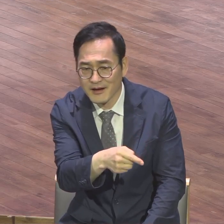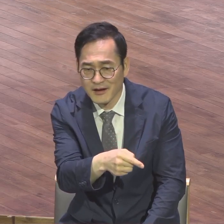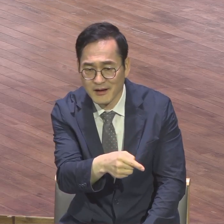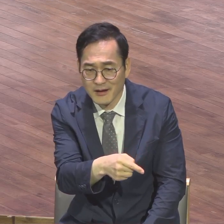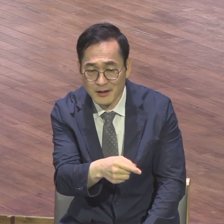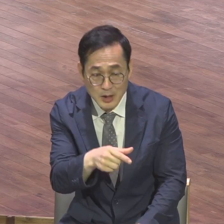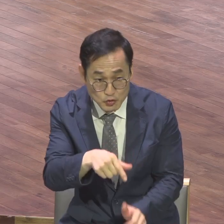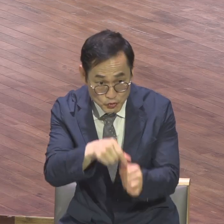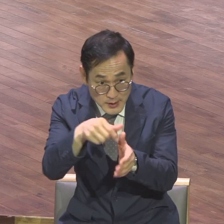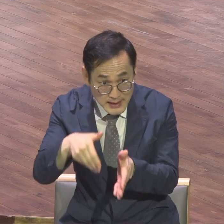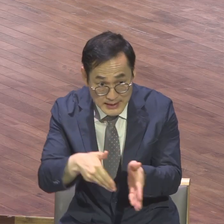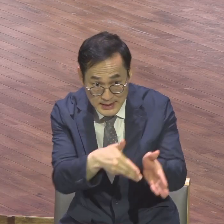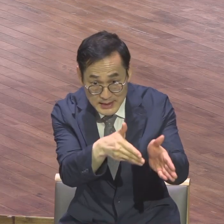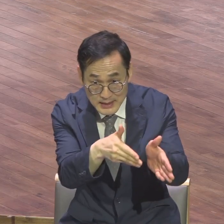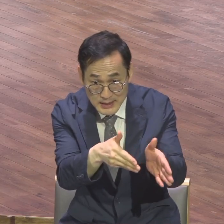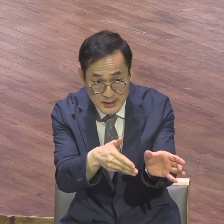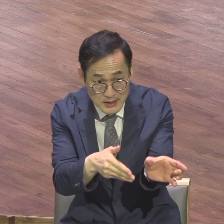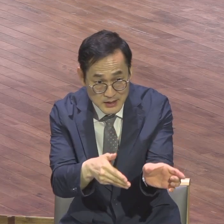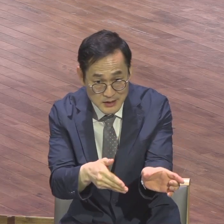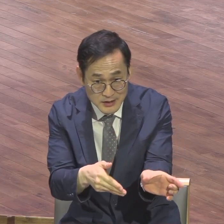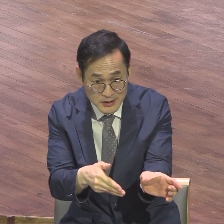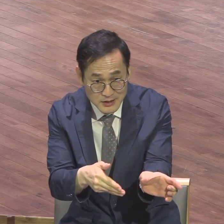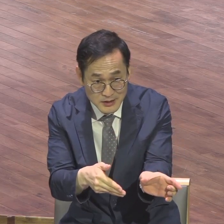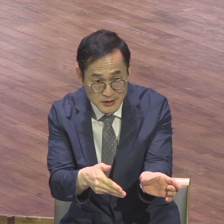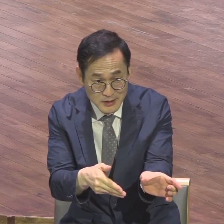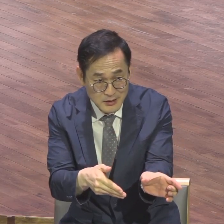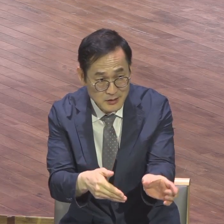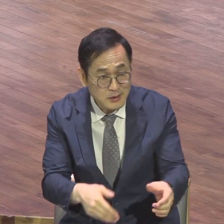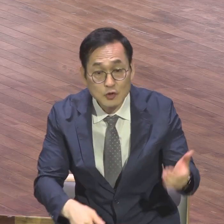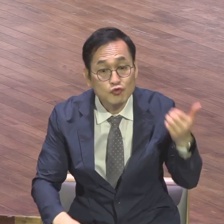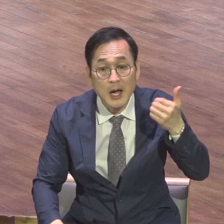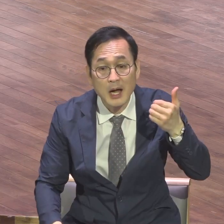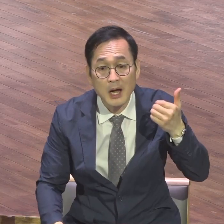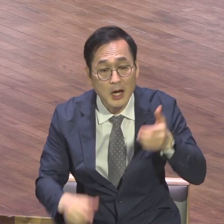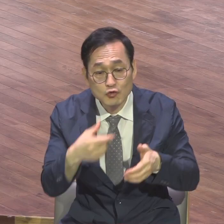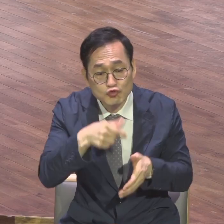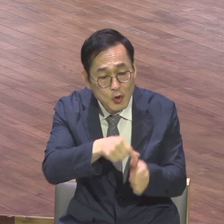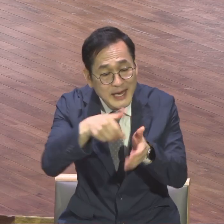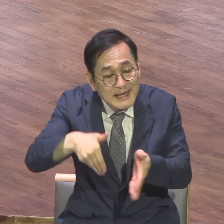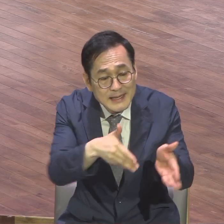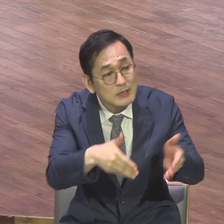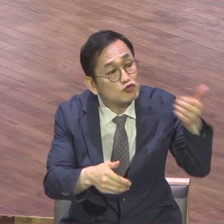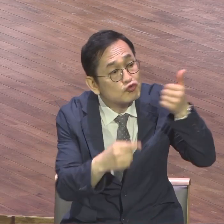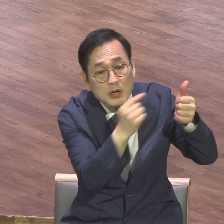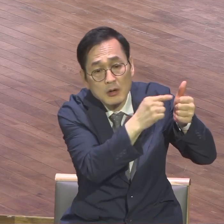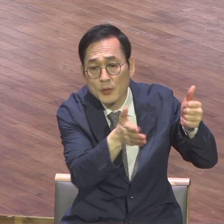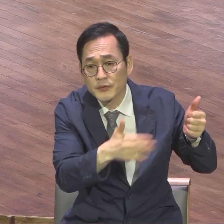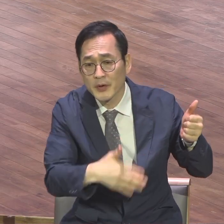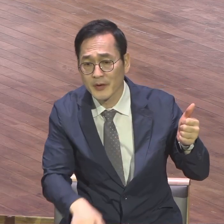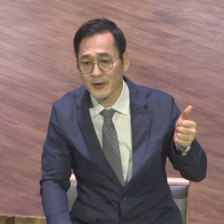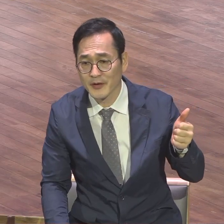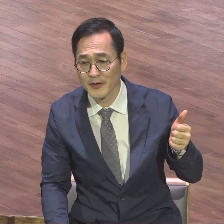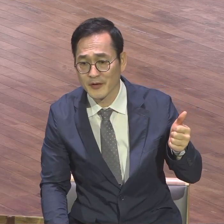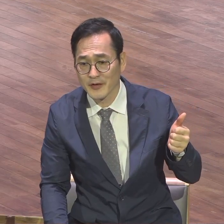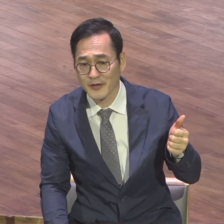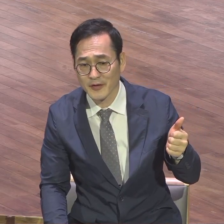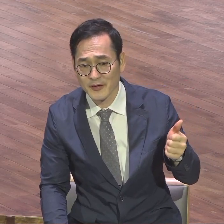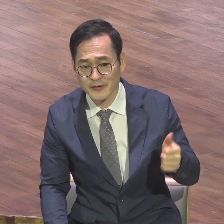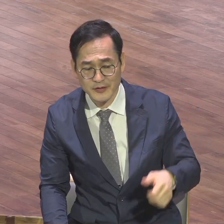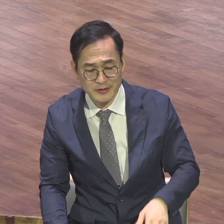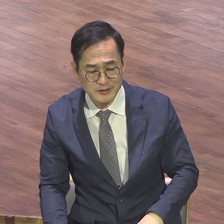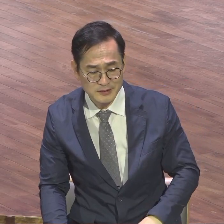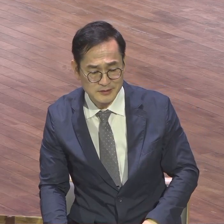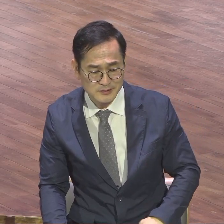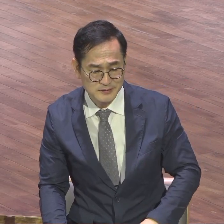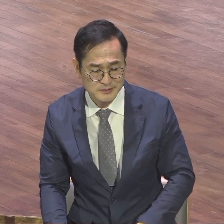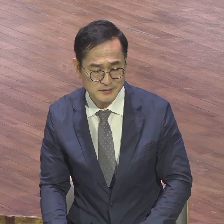그러니까 구원의 절대성, 유일성, 이게 정관사가 있으면 유일성, 구원의 길을